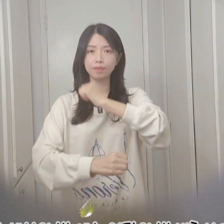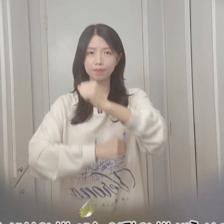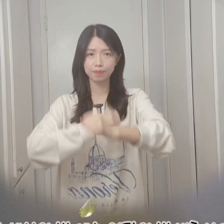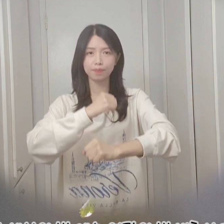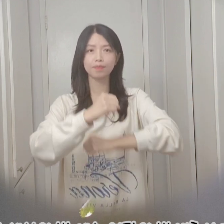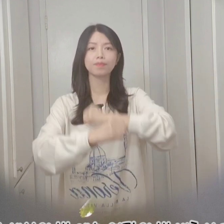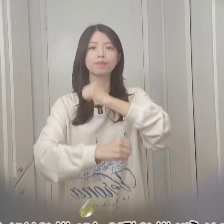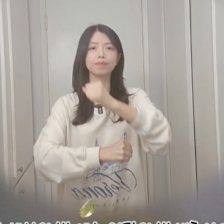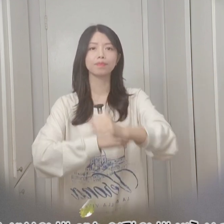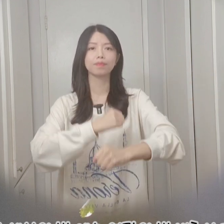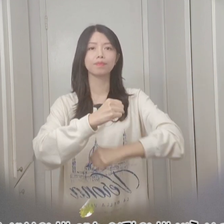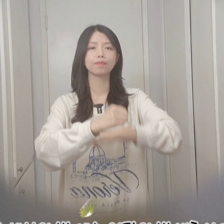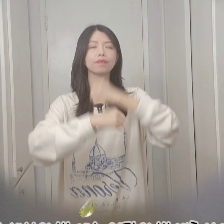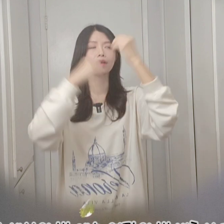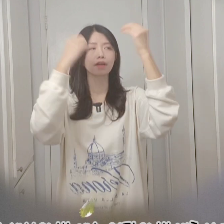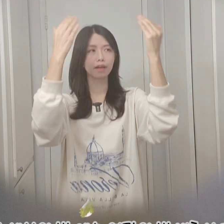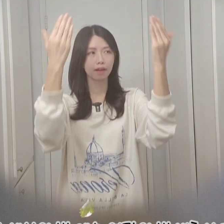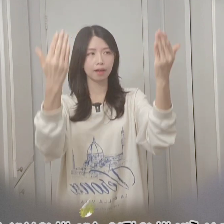자유케